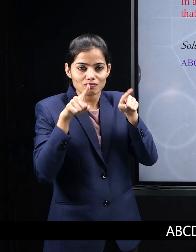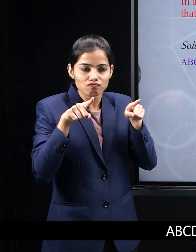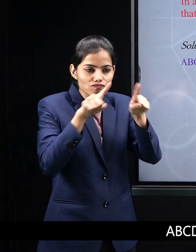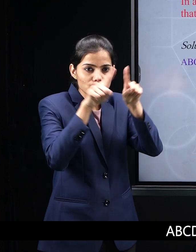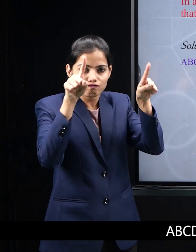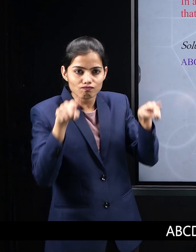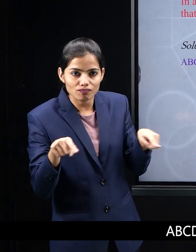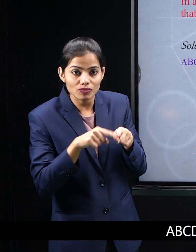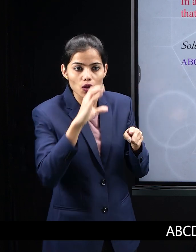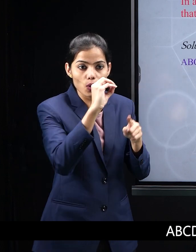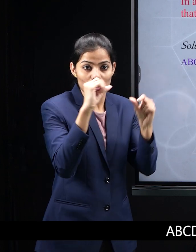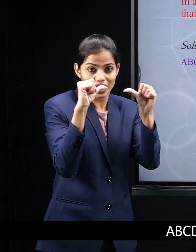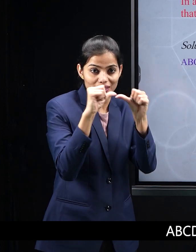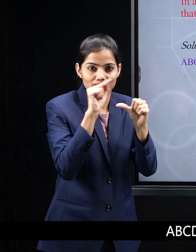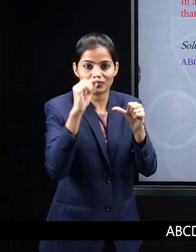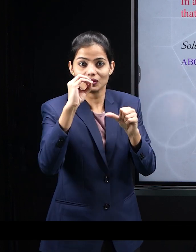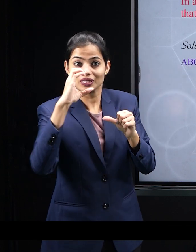ఏబిసిడి ఒక సమాంతర చతుర్భుజం.